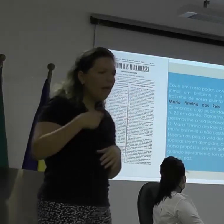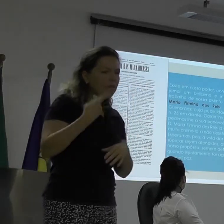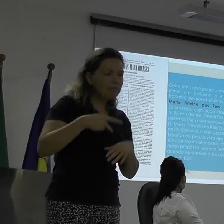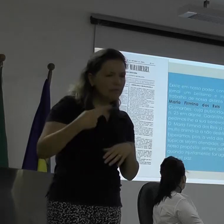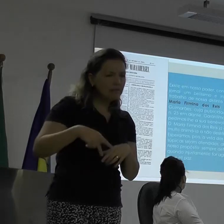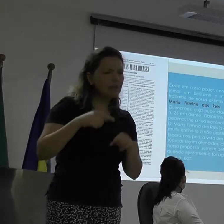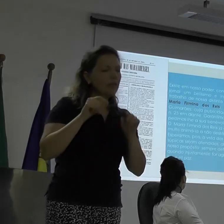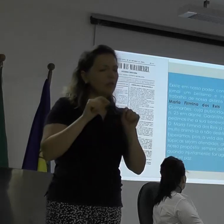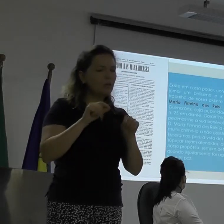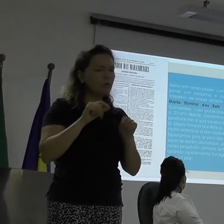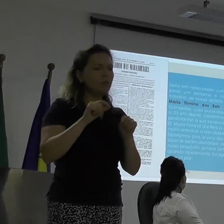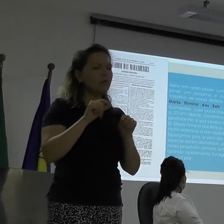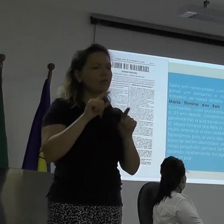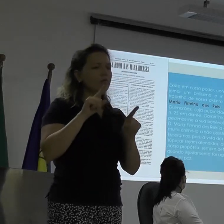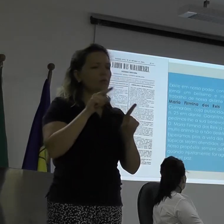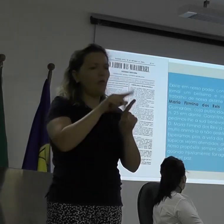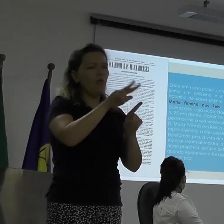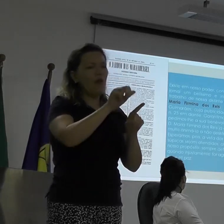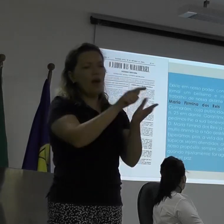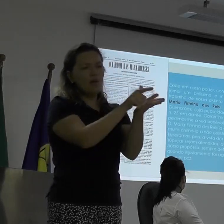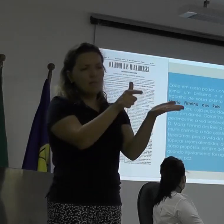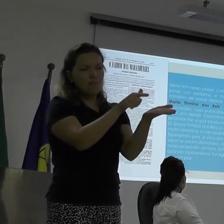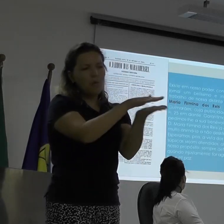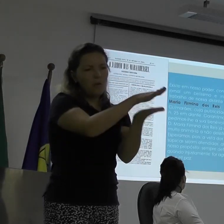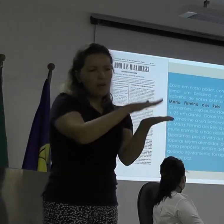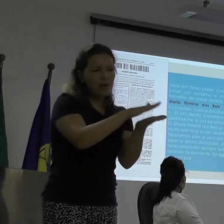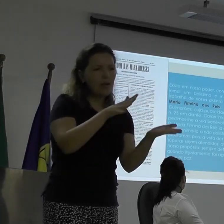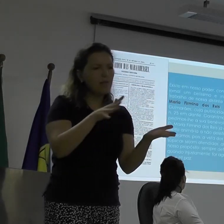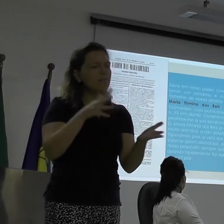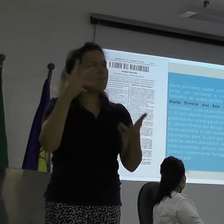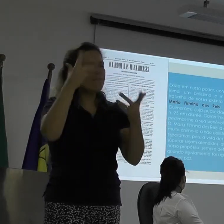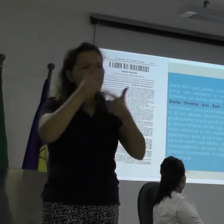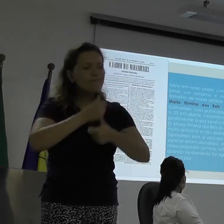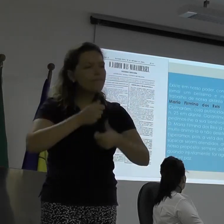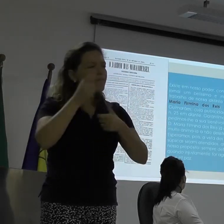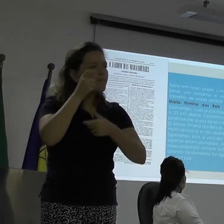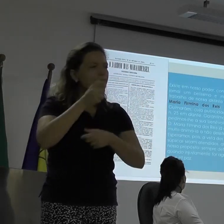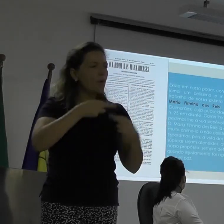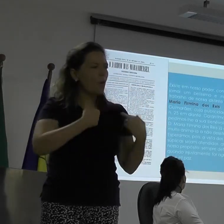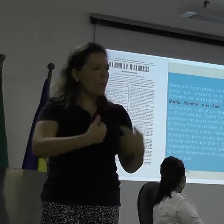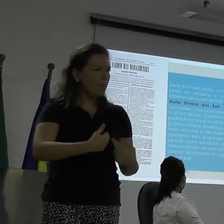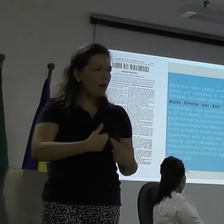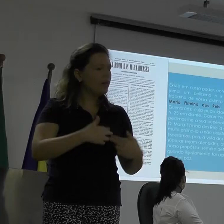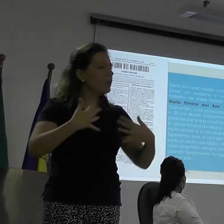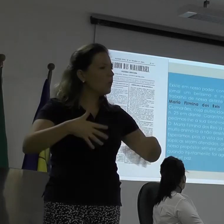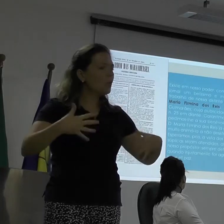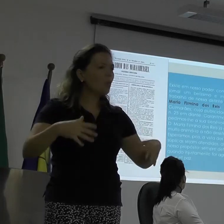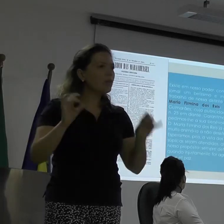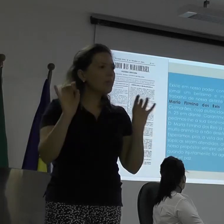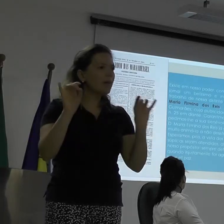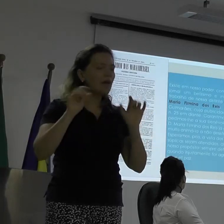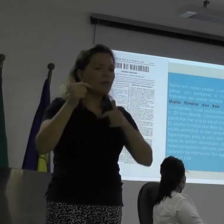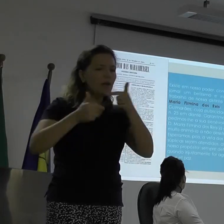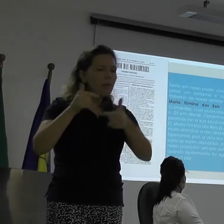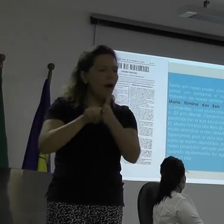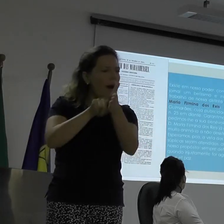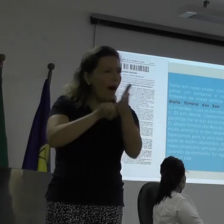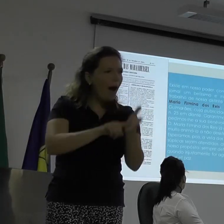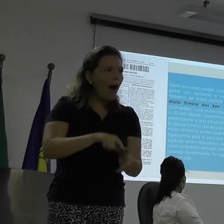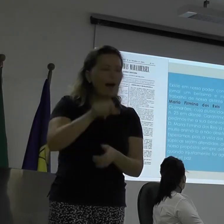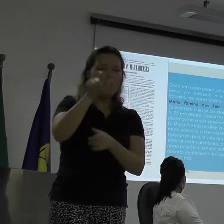com destino a ser publicado no nosso jornal, um belíssimo e interessante romance, primoroso trabalho de nossa